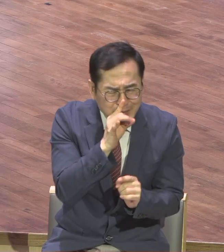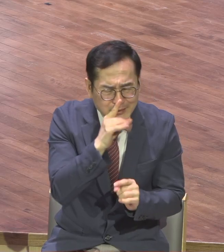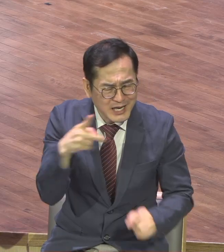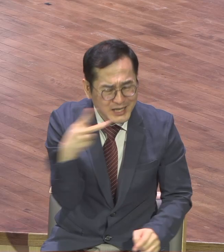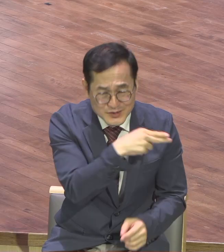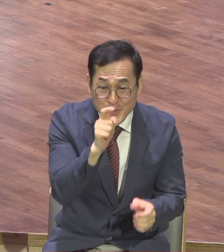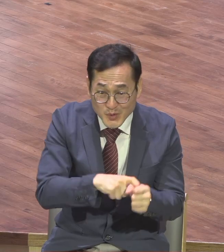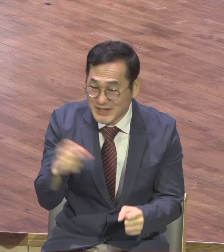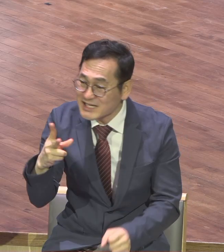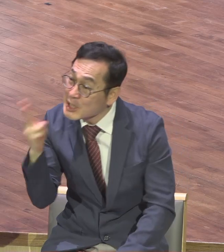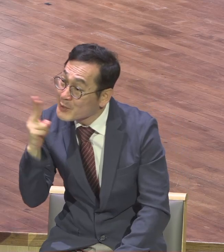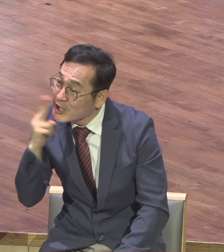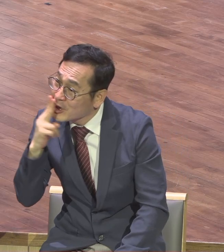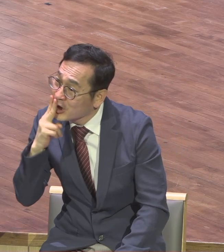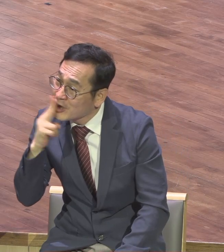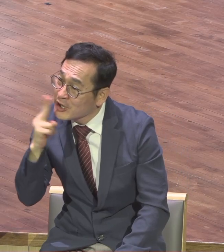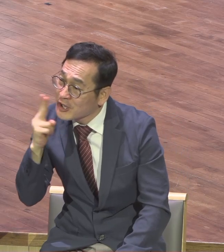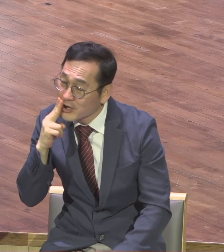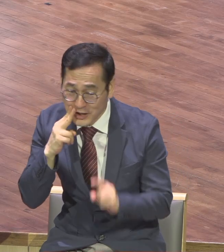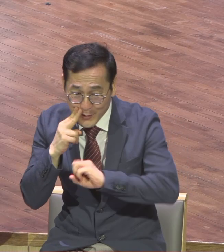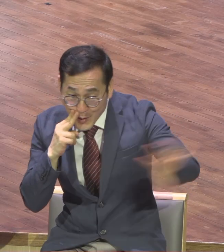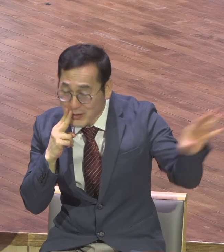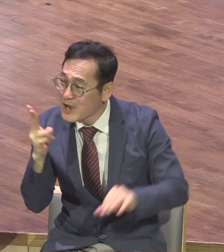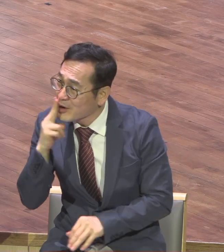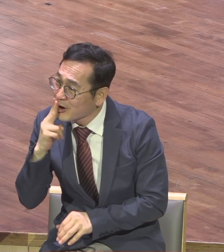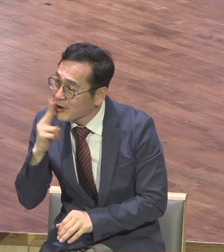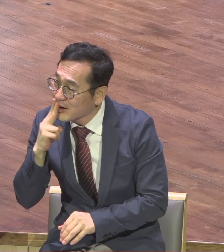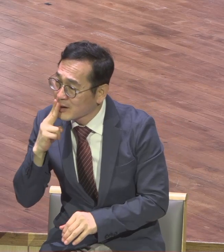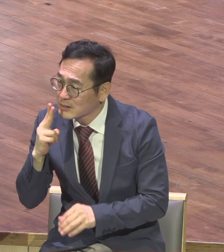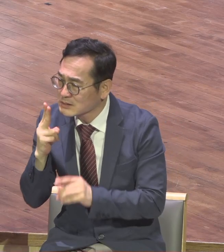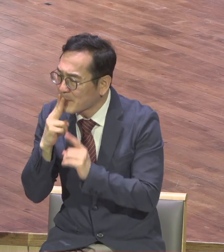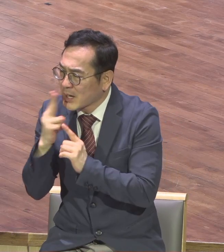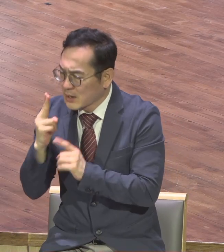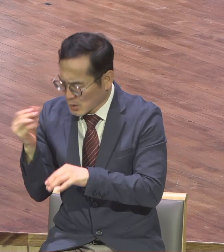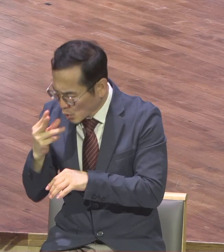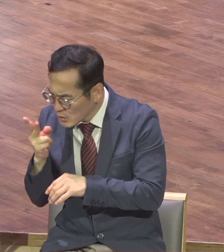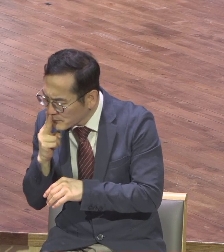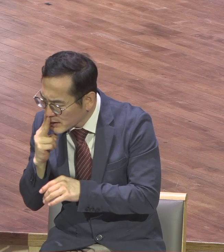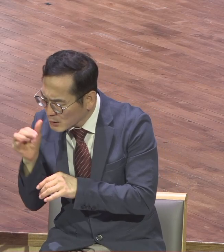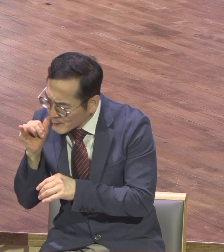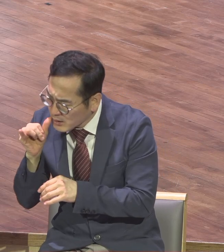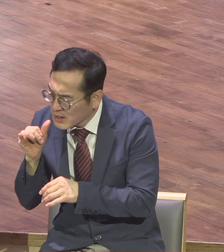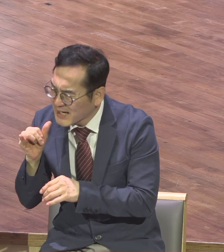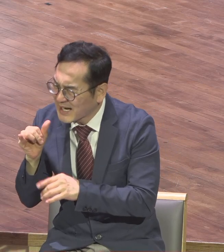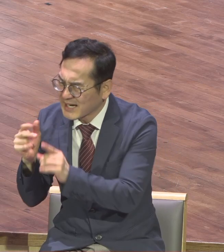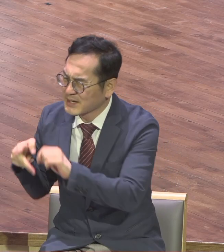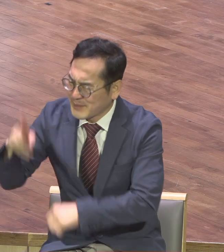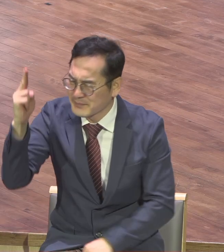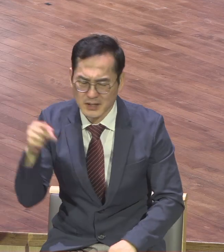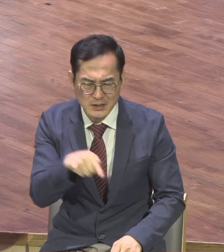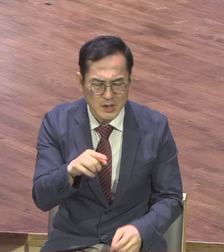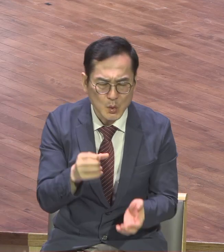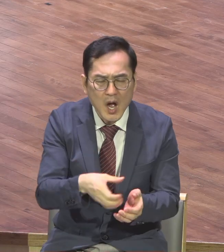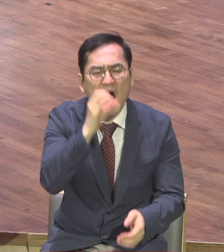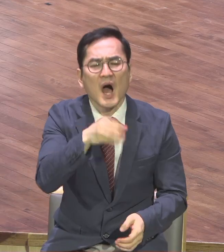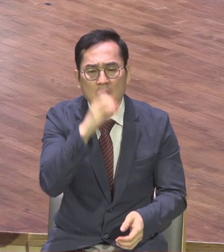우스갯소리인데 이렇게 답이 없는 행동을 인간은 지금도 계속 반복하고